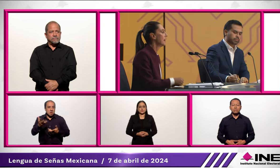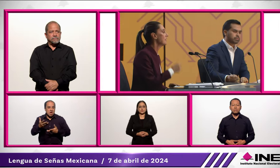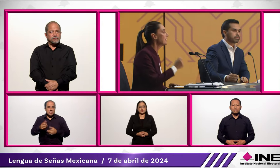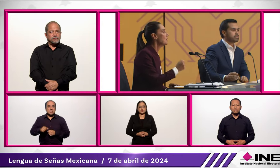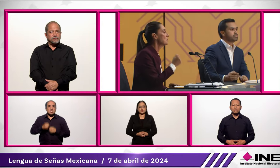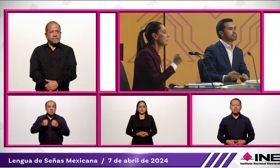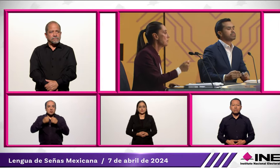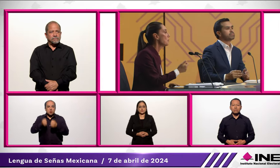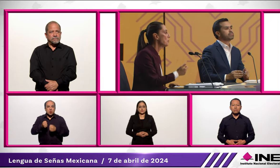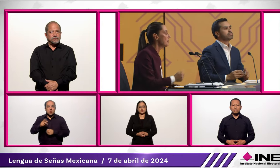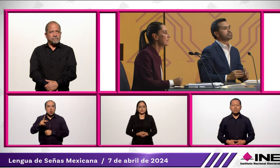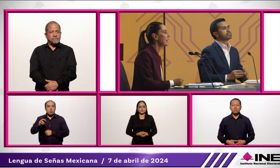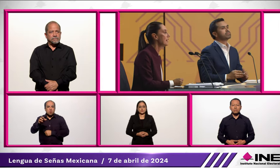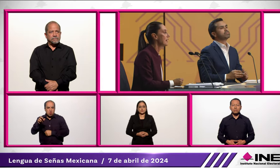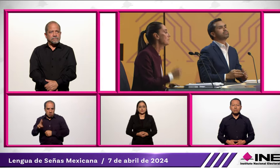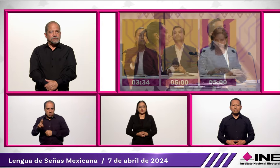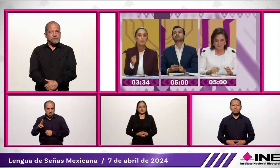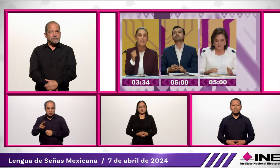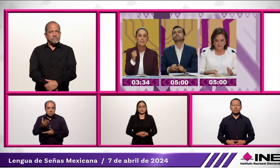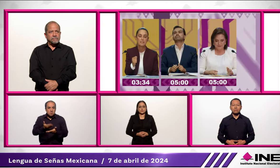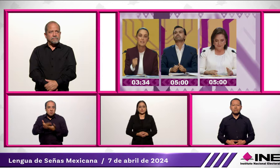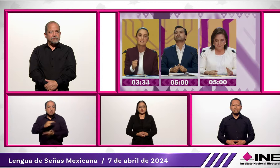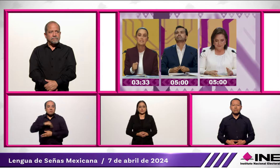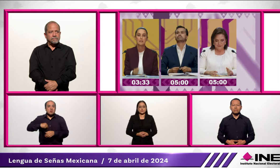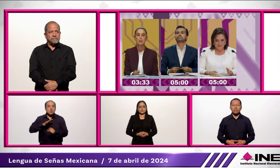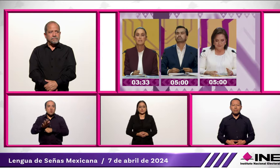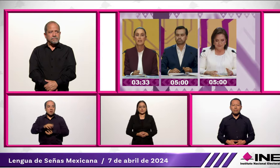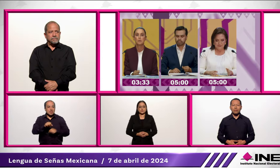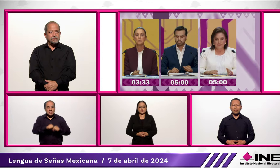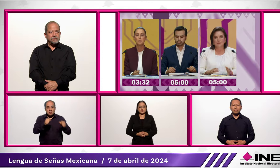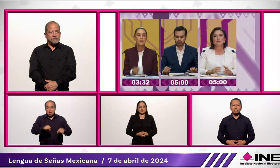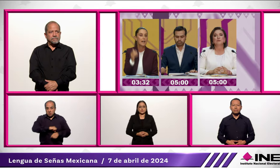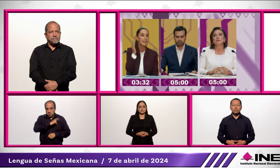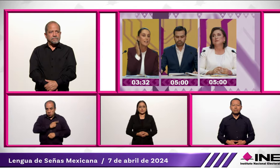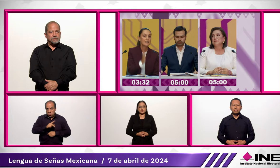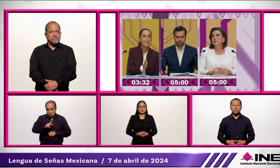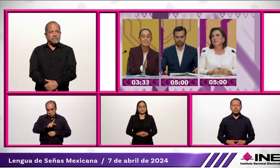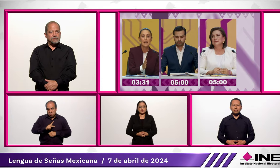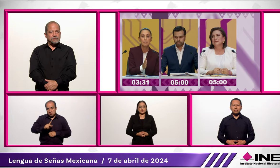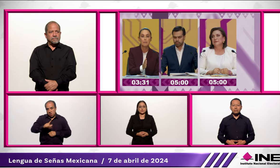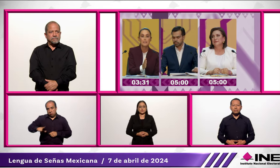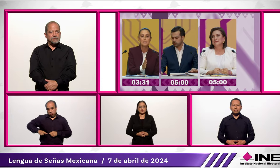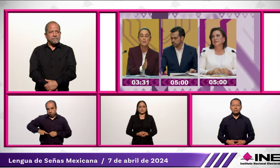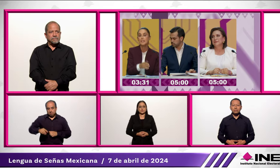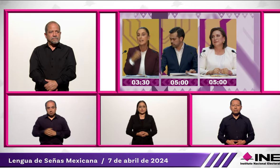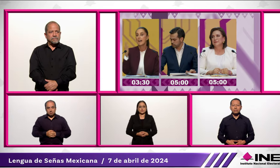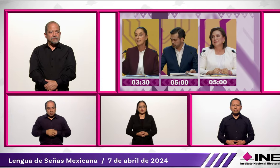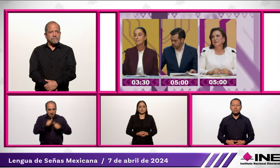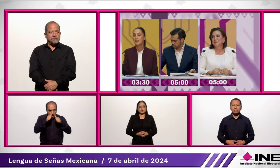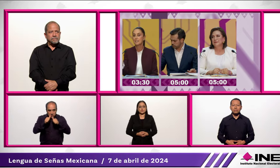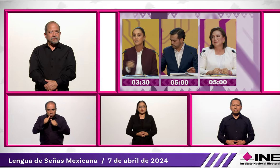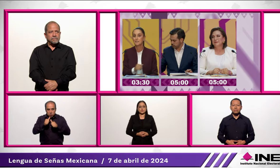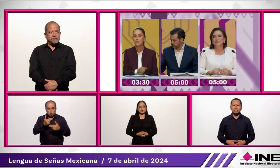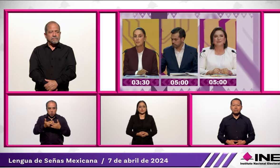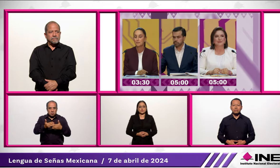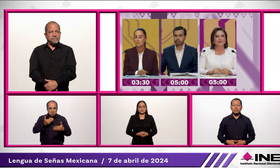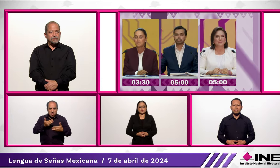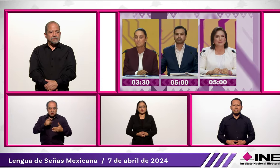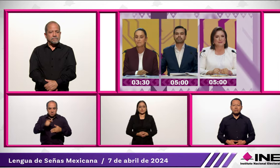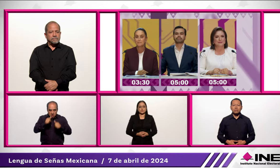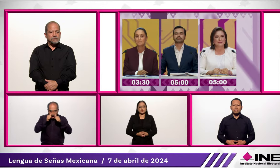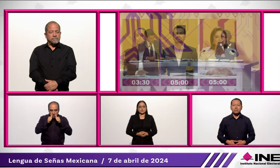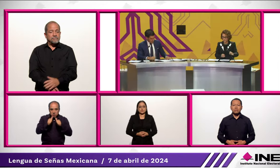Popular. Así que nuestra propuesta es fortalecer el sistema de salud pública desde la prevención hasta la atención.